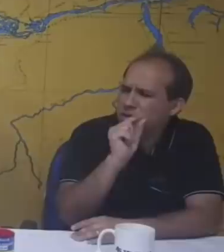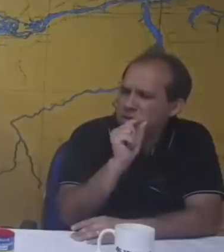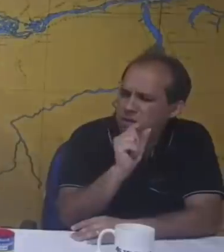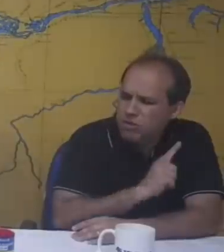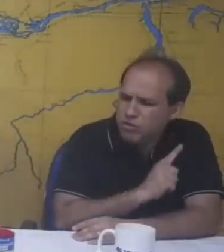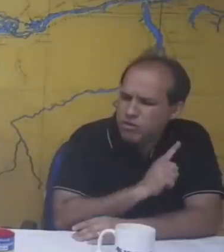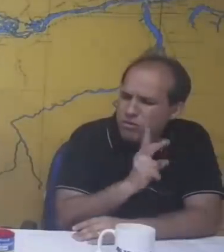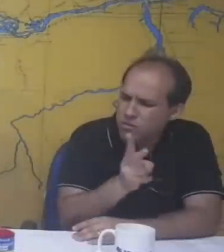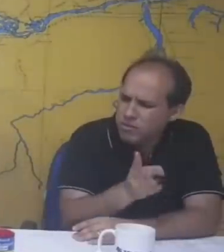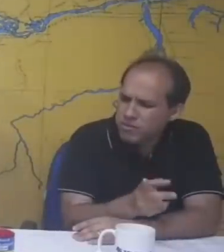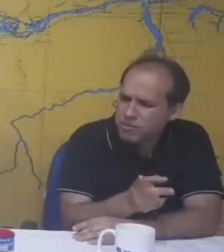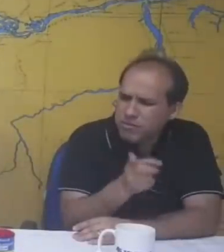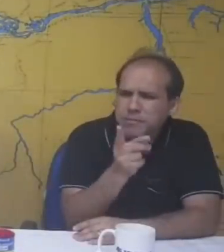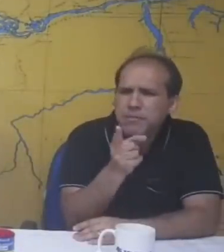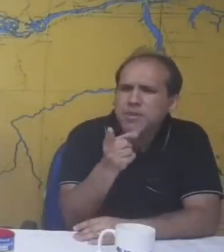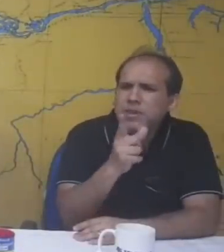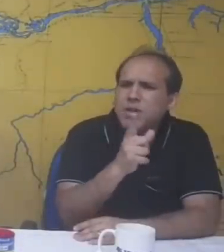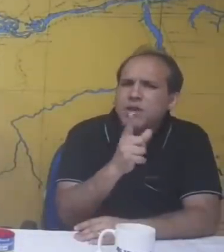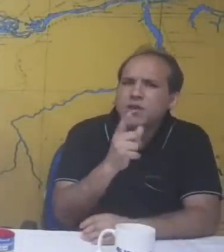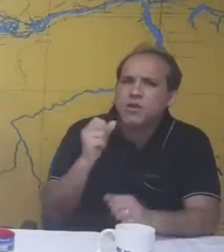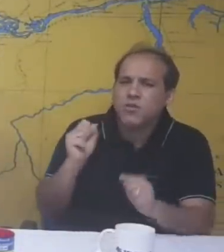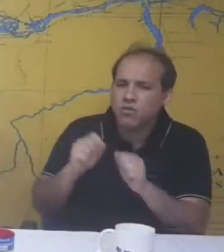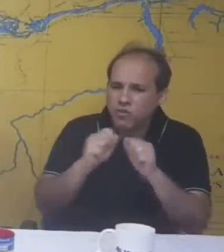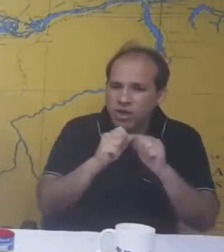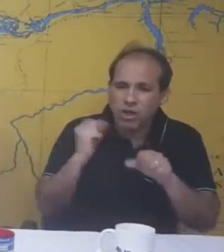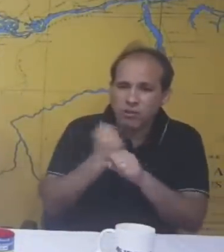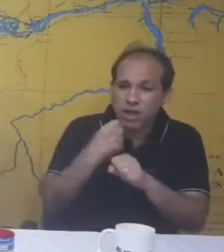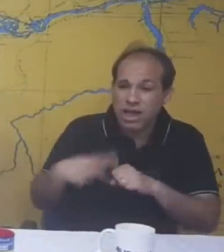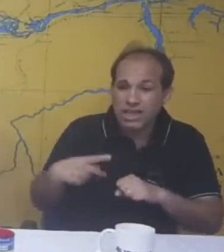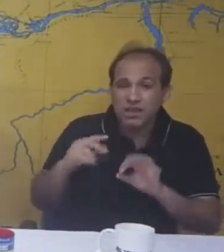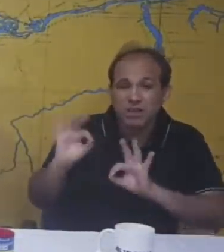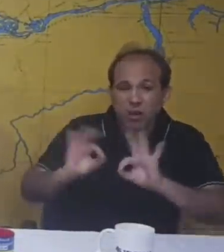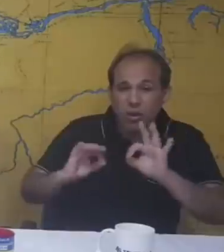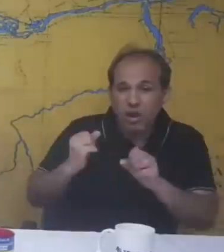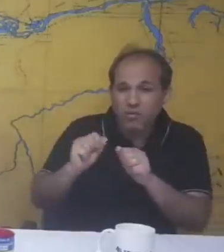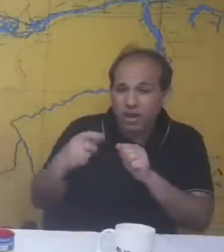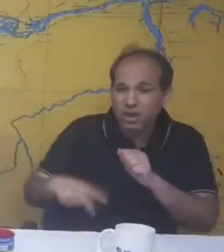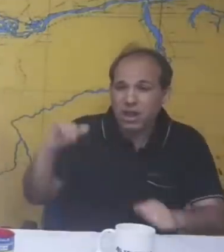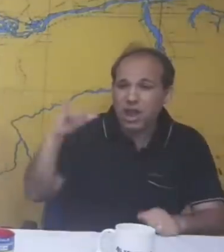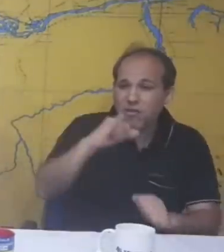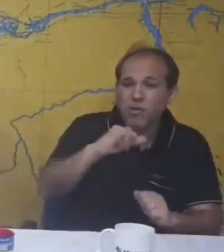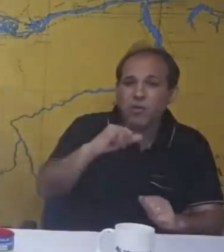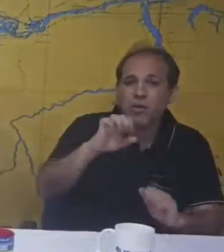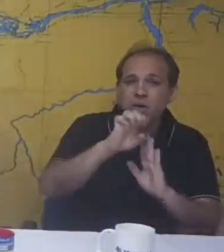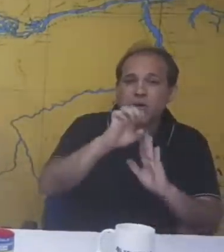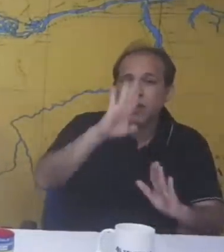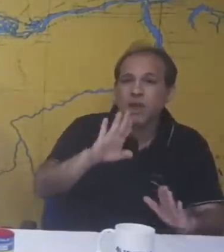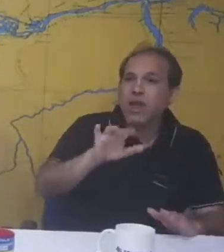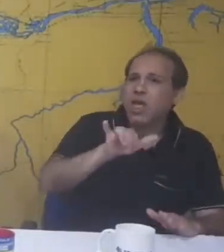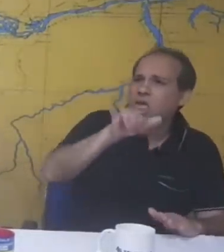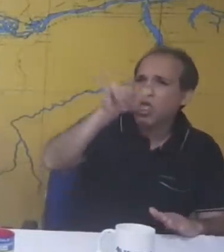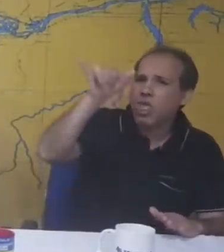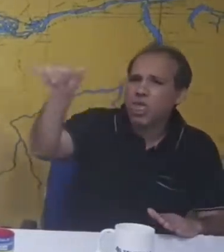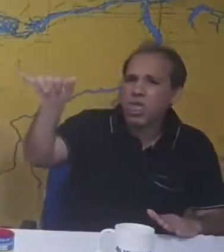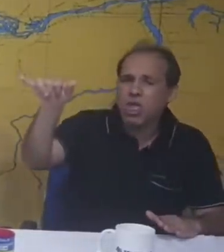né? Você produz um avião da Embraer aqui no Brasil. Você tem que levá-lo para outro país, para o Uruguai, para certificar e para voltar para